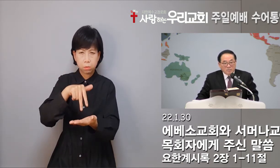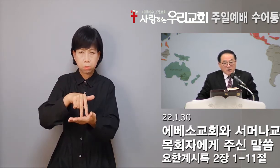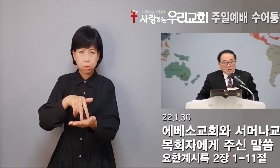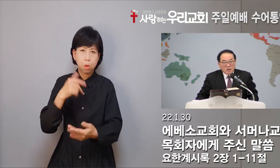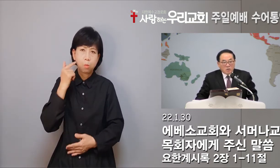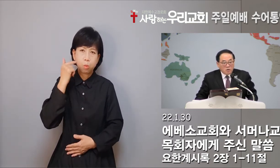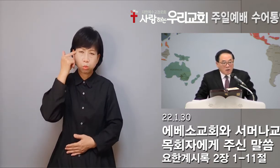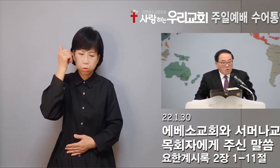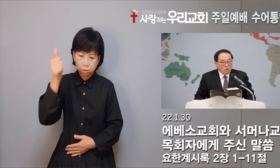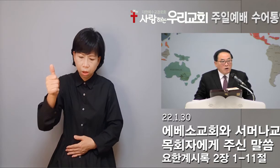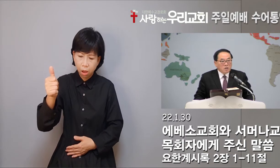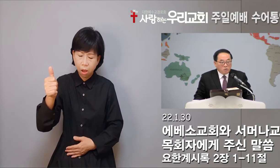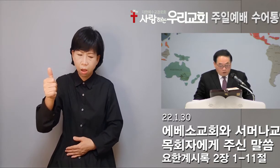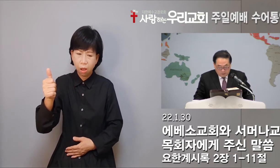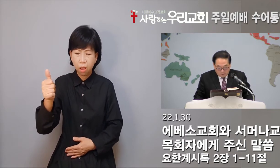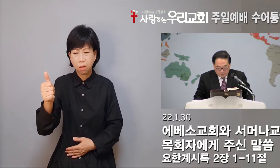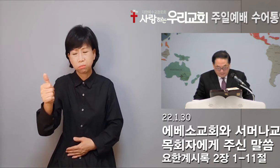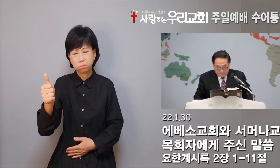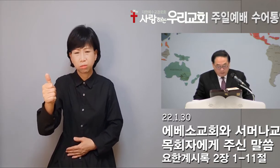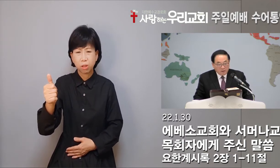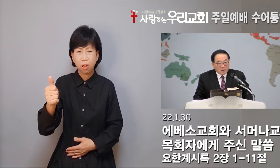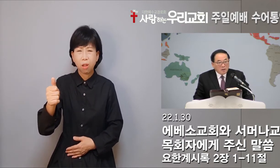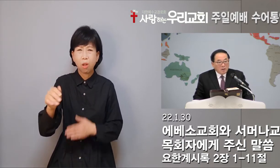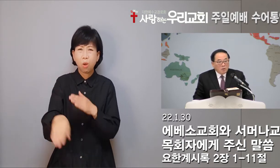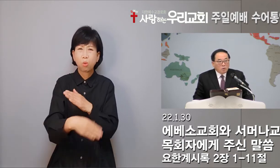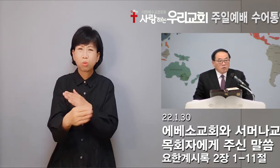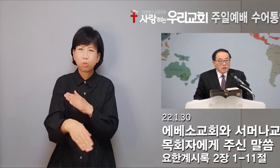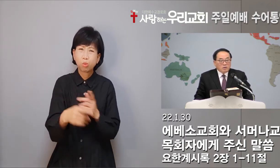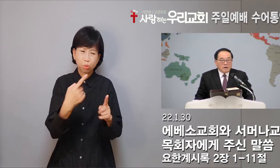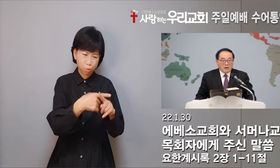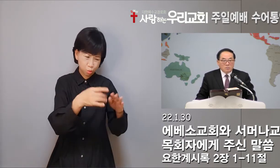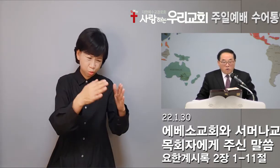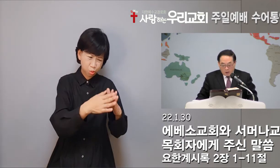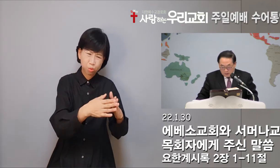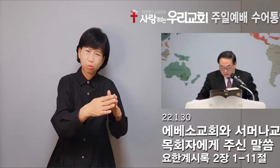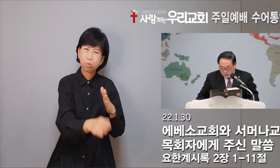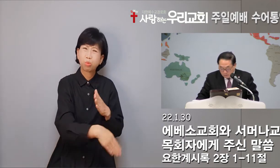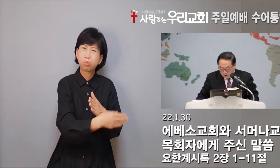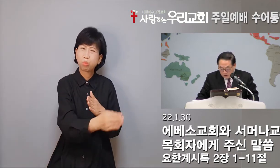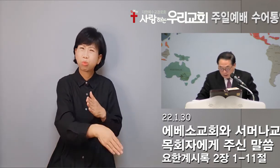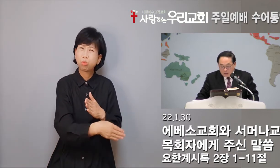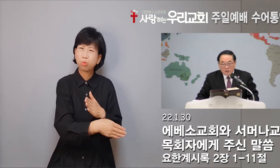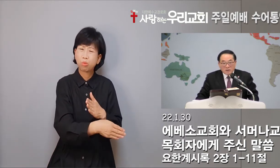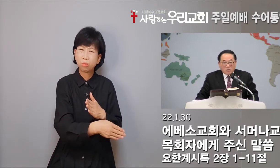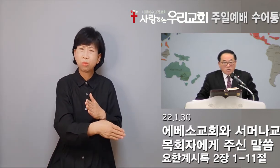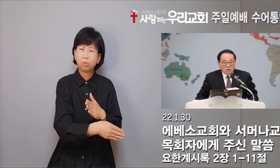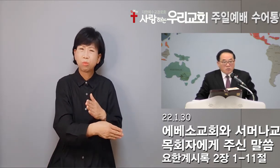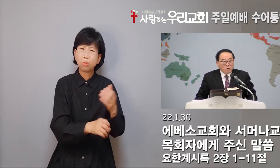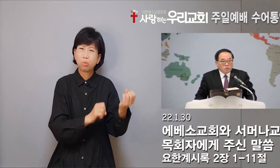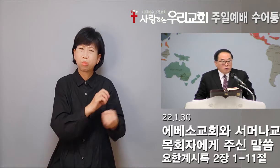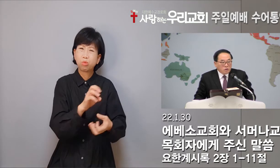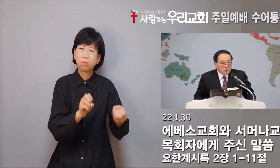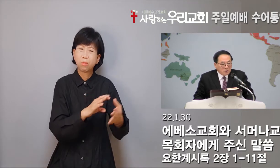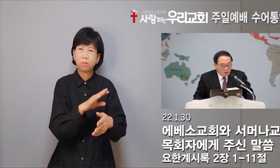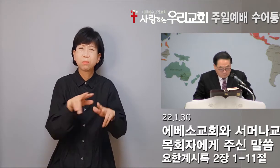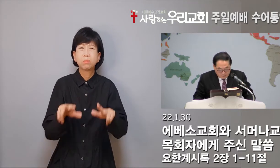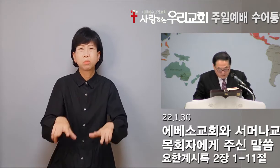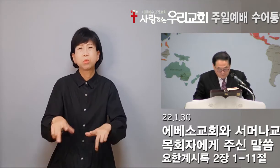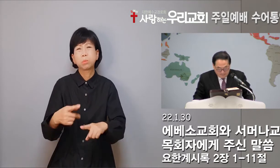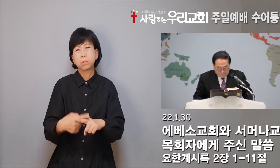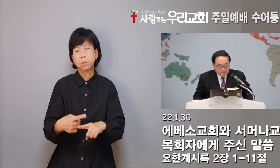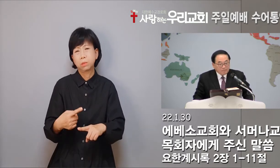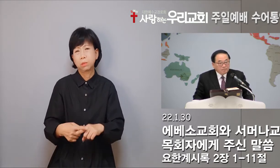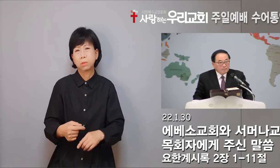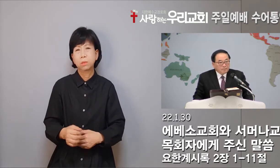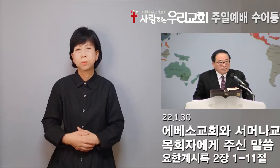서지 않으면 교회가 혼란이 올 것입니다. 오늘날에도 많은 목회자들 때문에 일어나고 있는 공통점이기도 합니다.